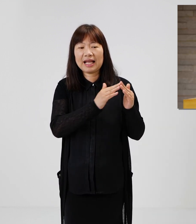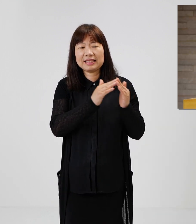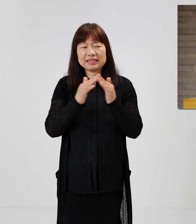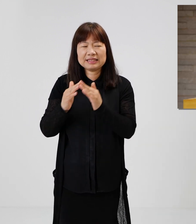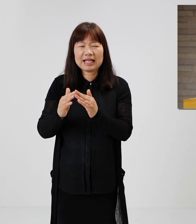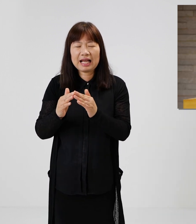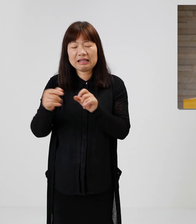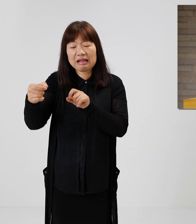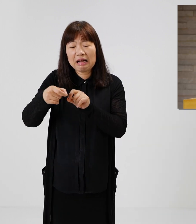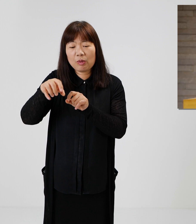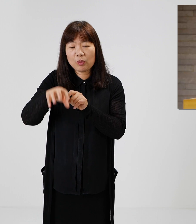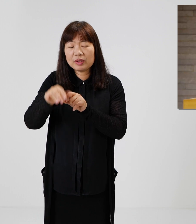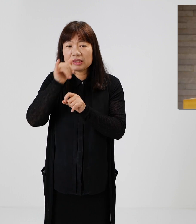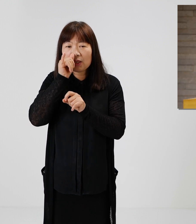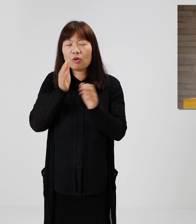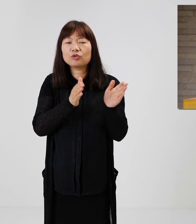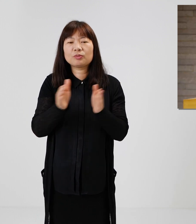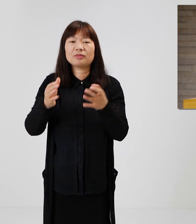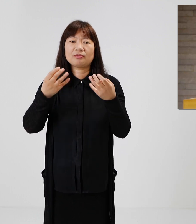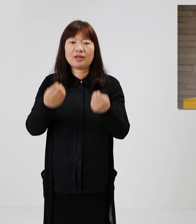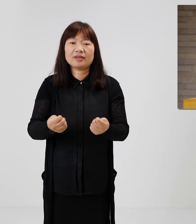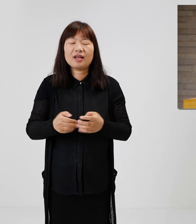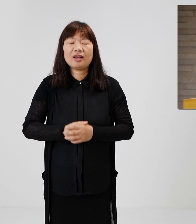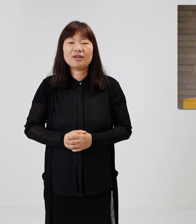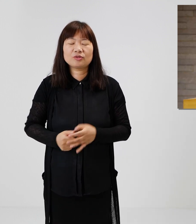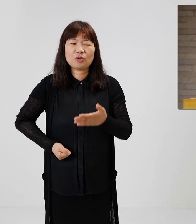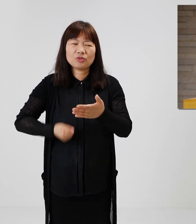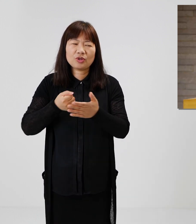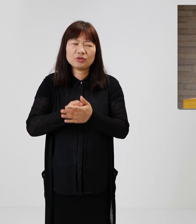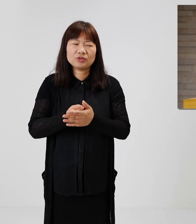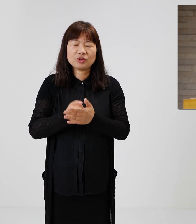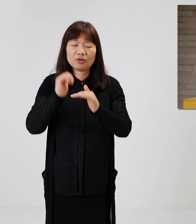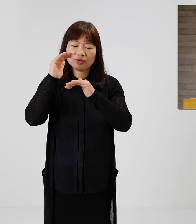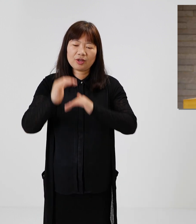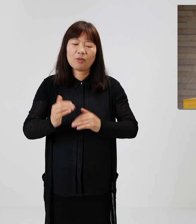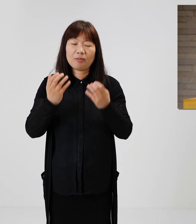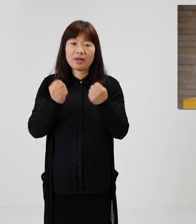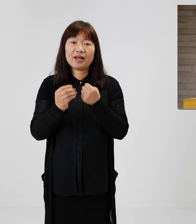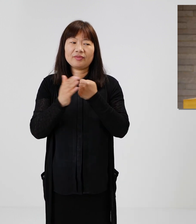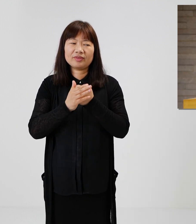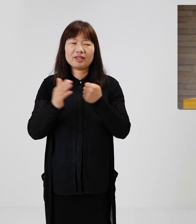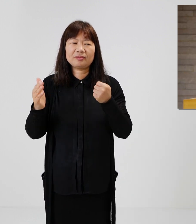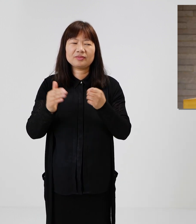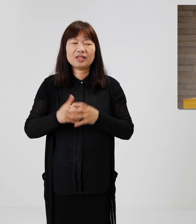가도 얼마나 준비가 많고 또 결정해야 될 사항들이 많겠어요.